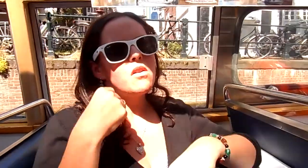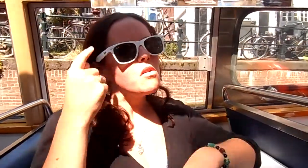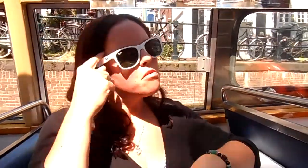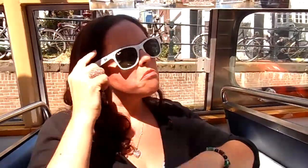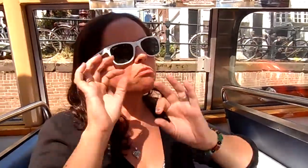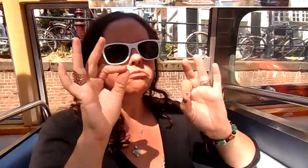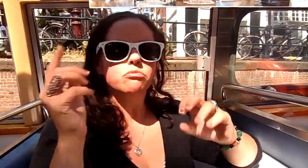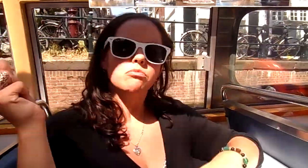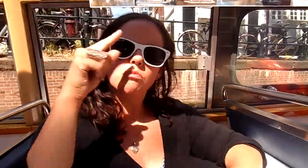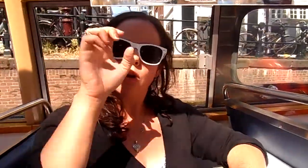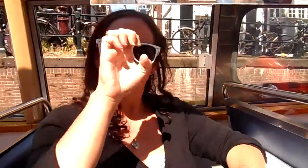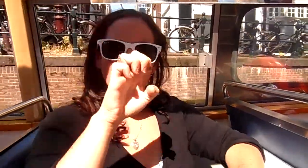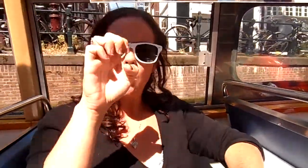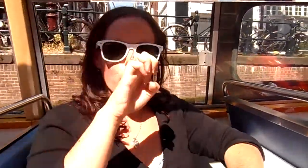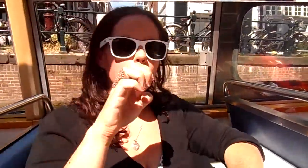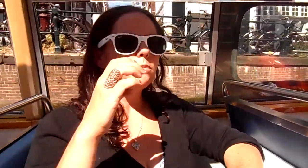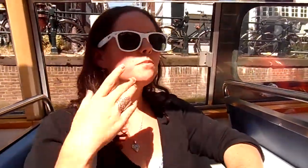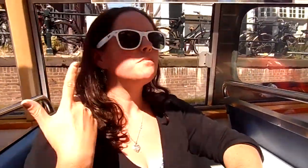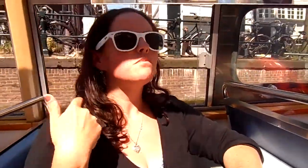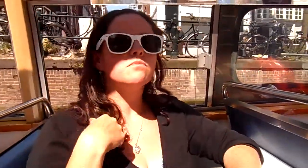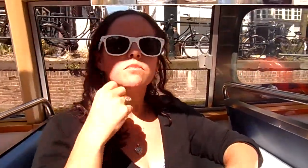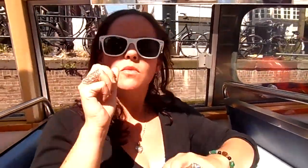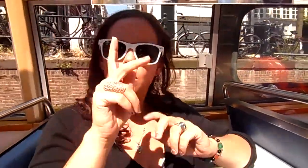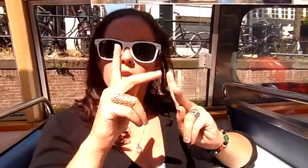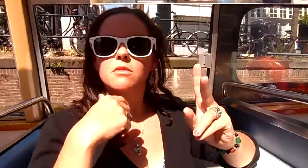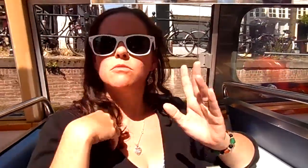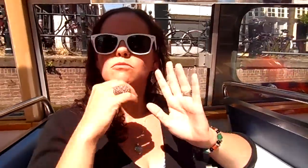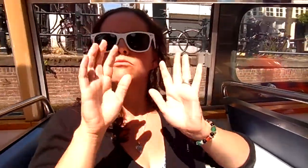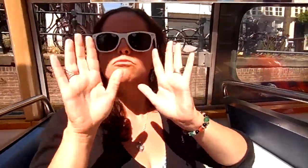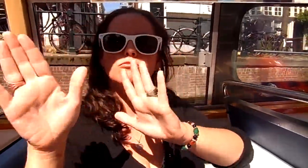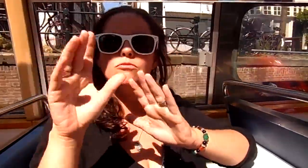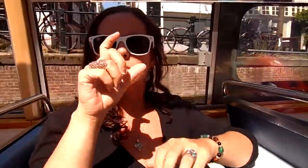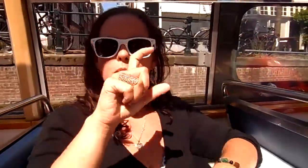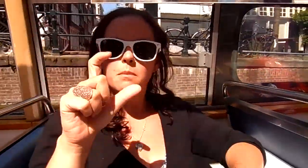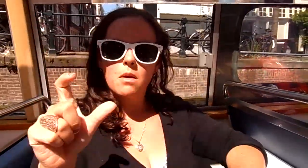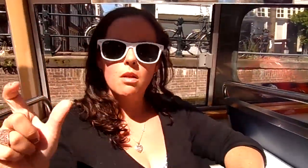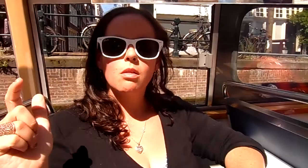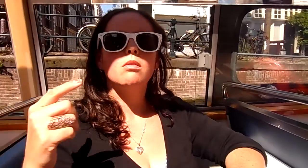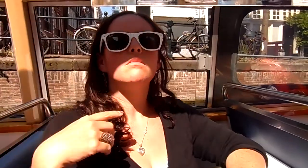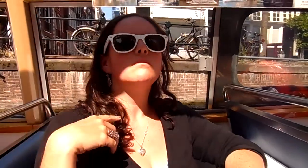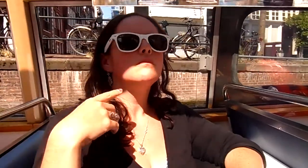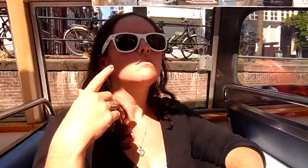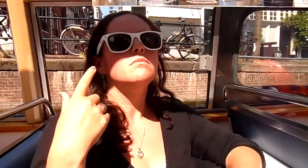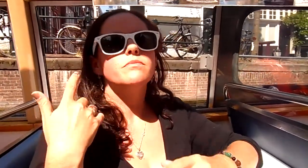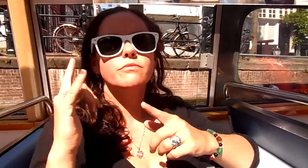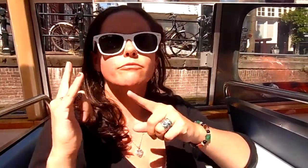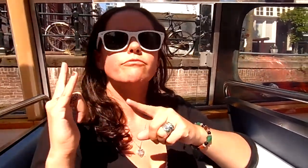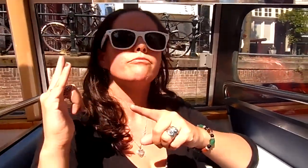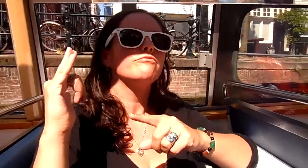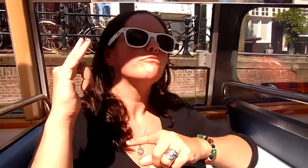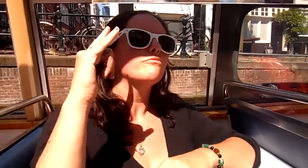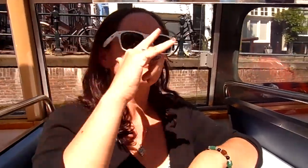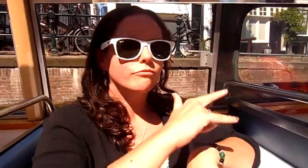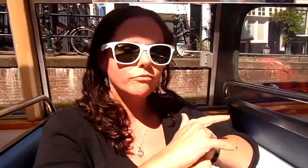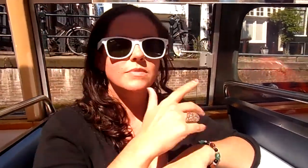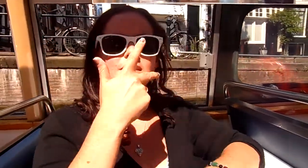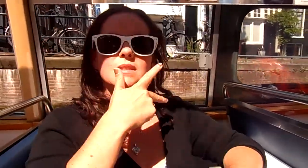très étroits à Amsterdam, tout est entré ou sorti par les fenêtres lors des déménagements. Les escaliers de